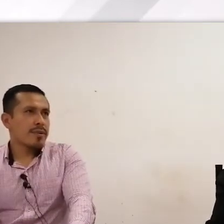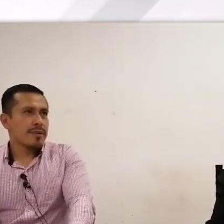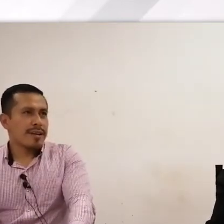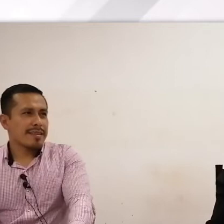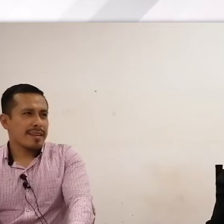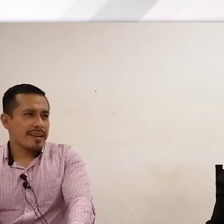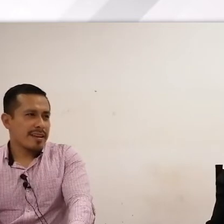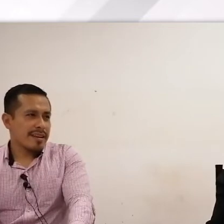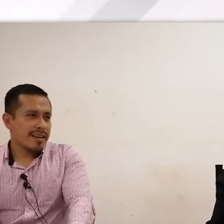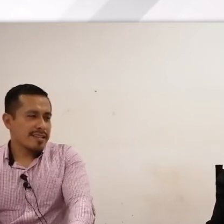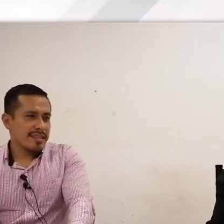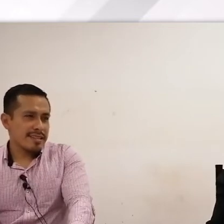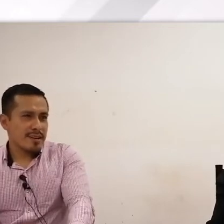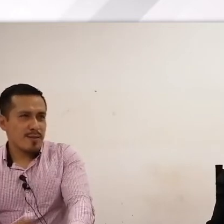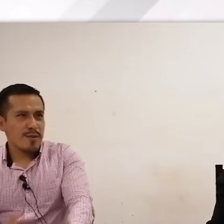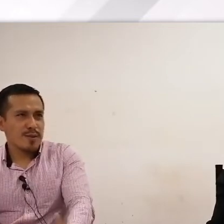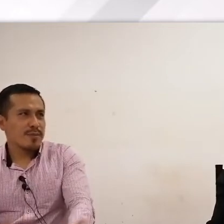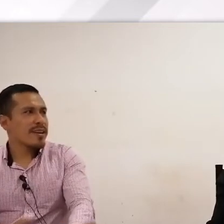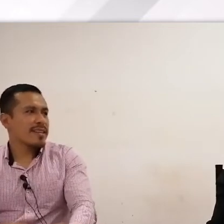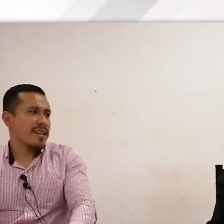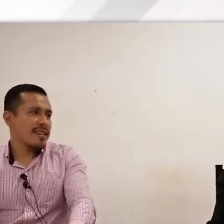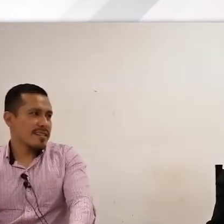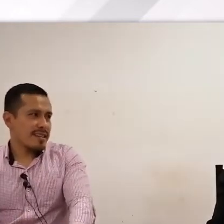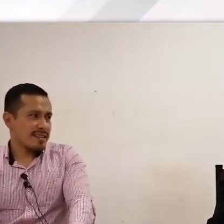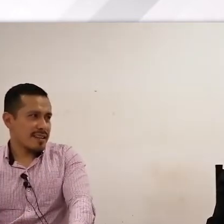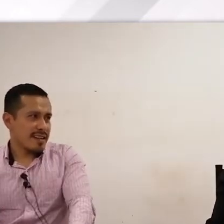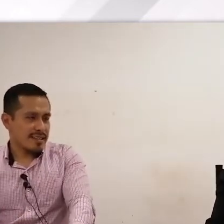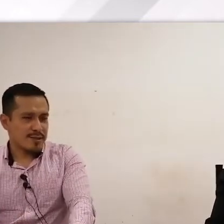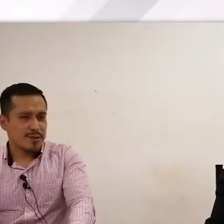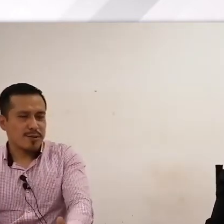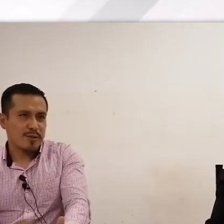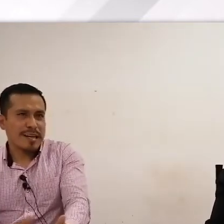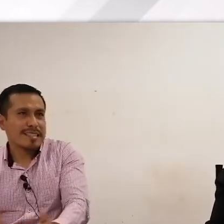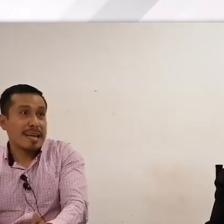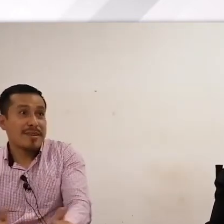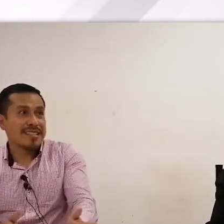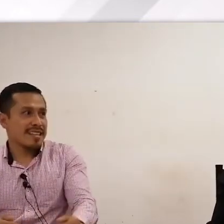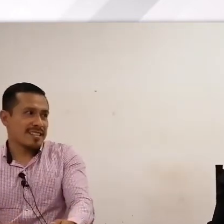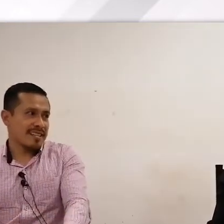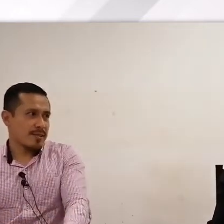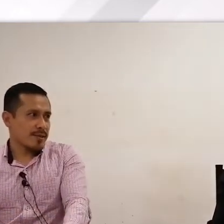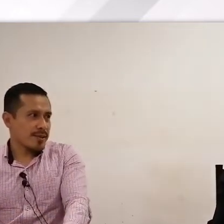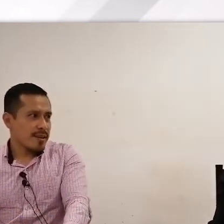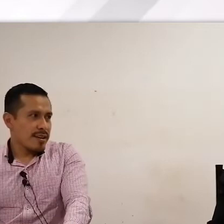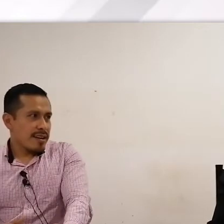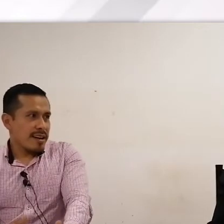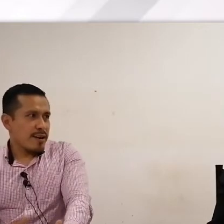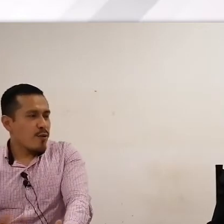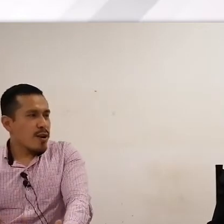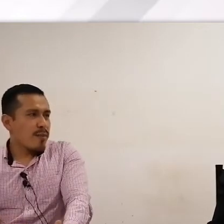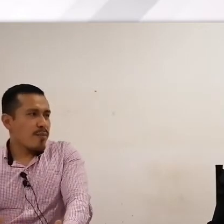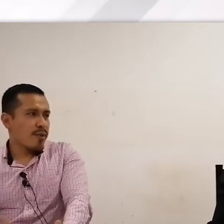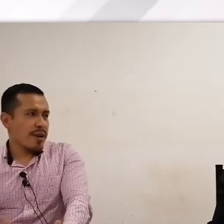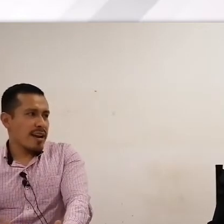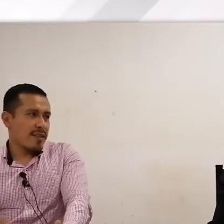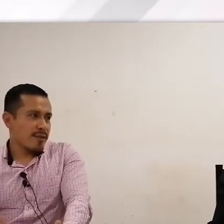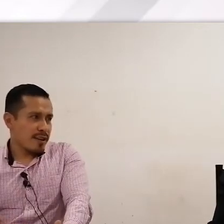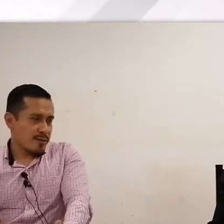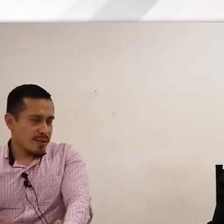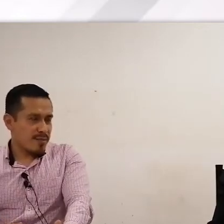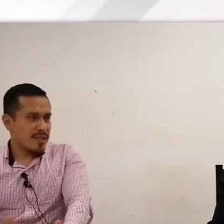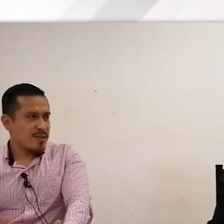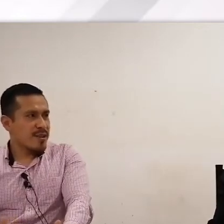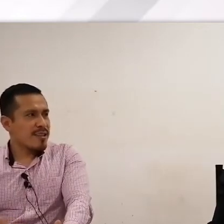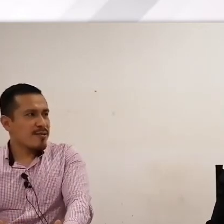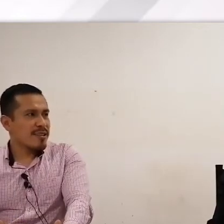muy importante. Existen como dos vertientes en este caso, ¿no? Extremistas las dos. Una por el lado